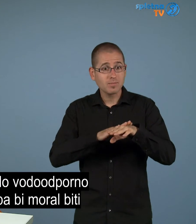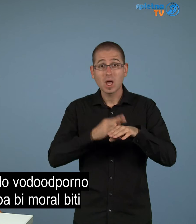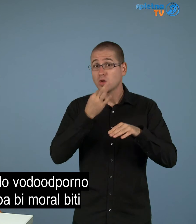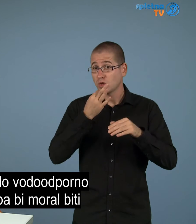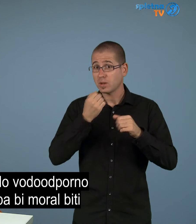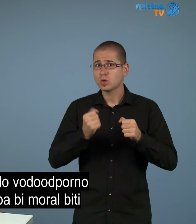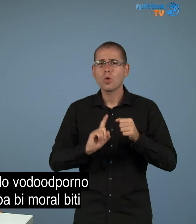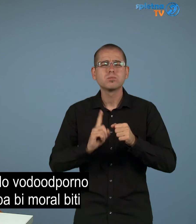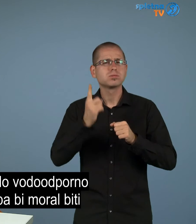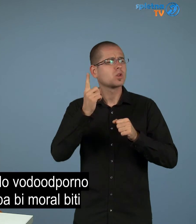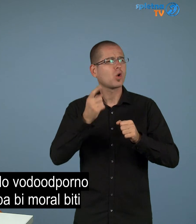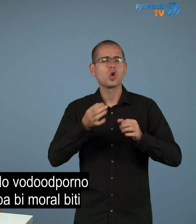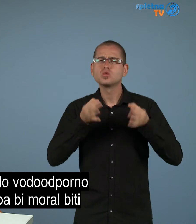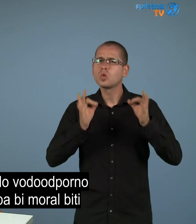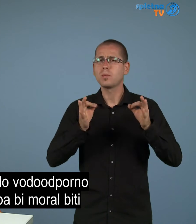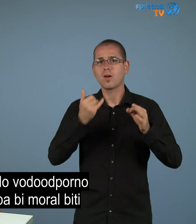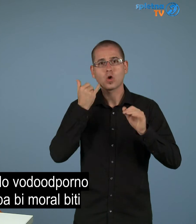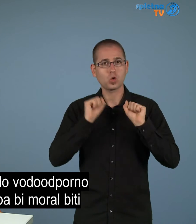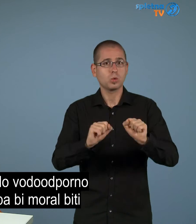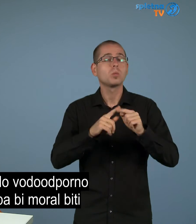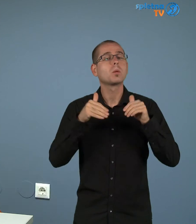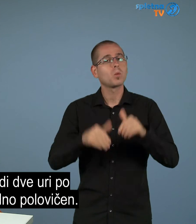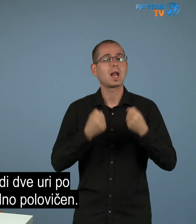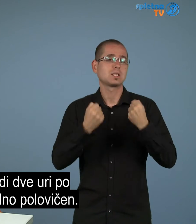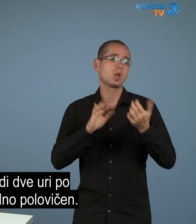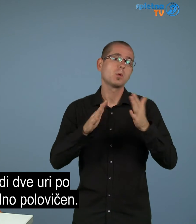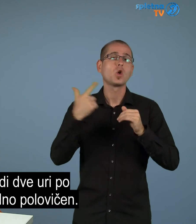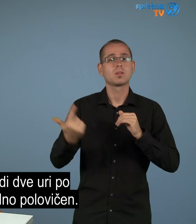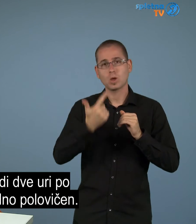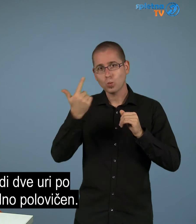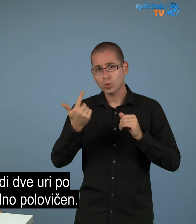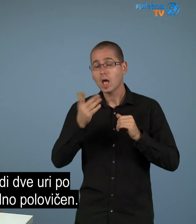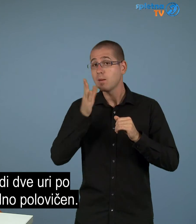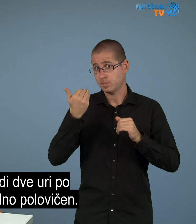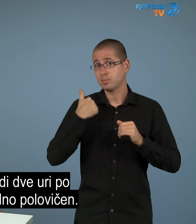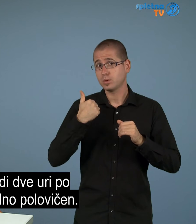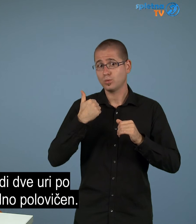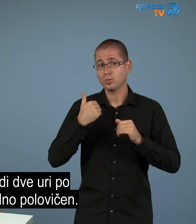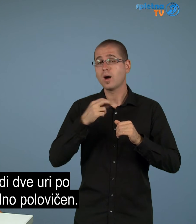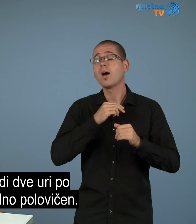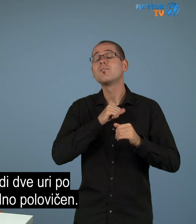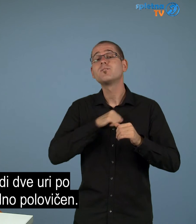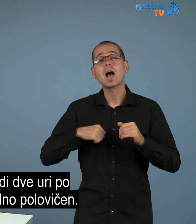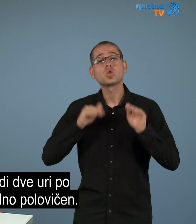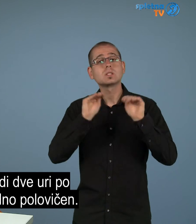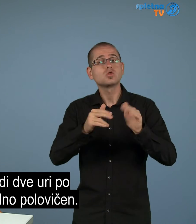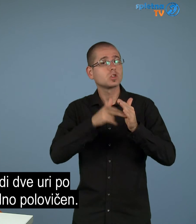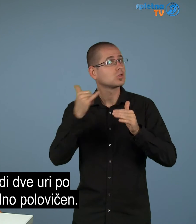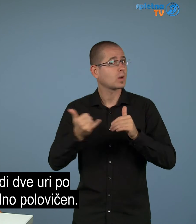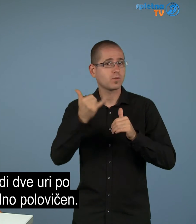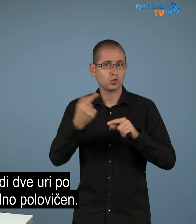vodoodporno ali super ali ultra vodoodporno, potem pa bi moralo zdržati približno 2 uri, pa bi bil faktor zaščite še